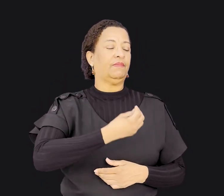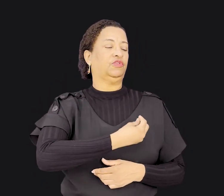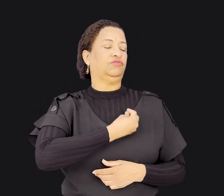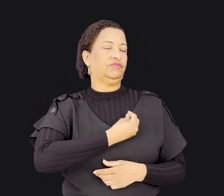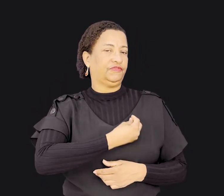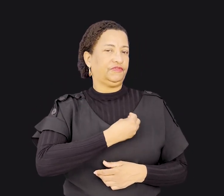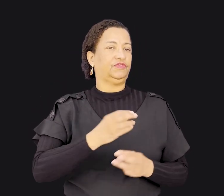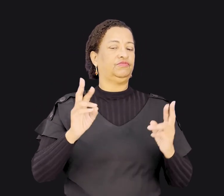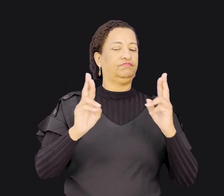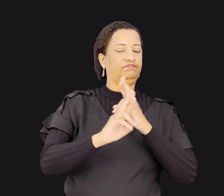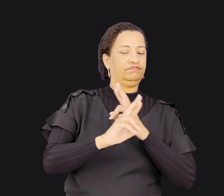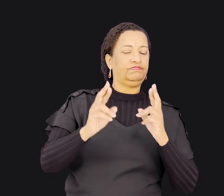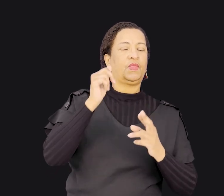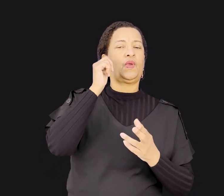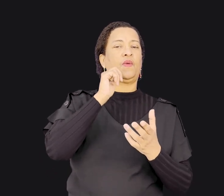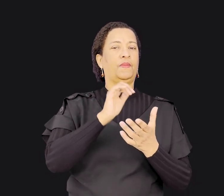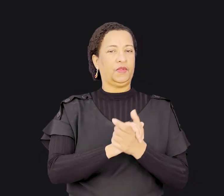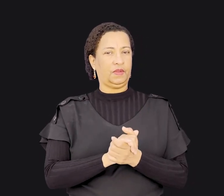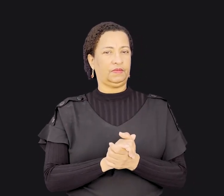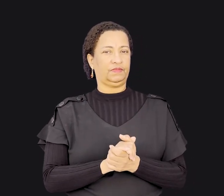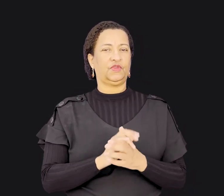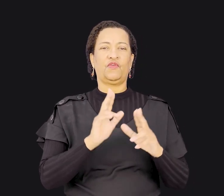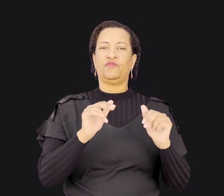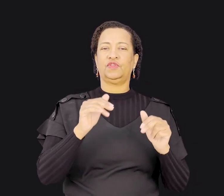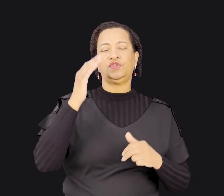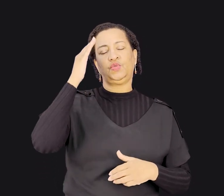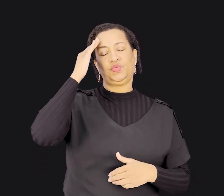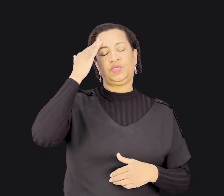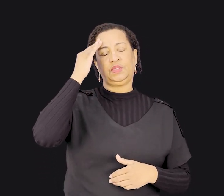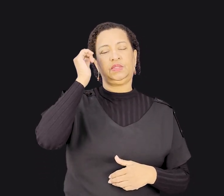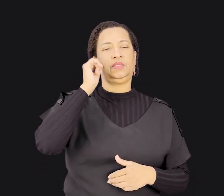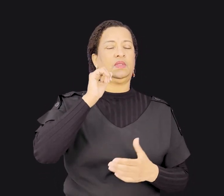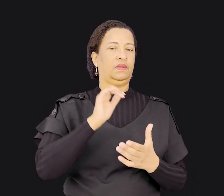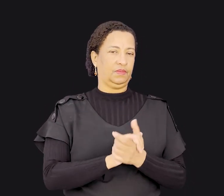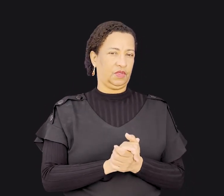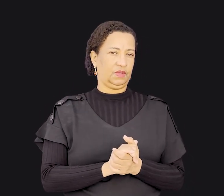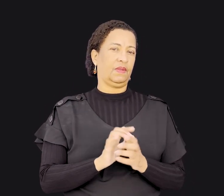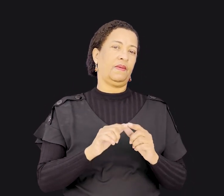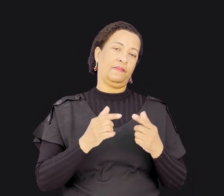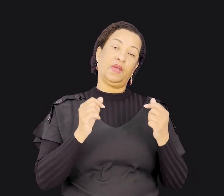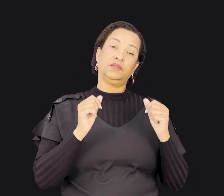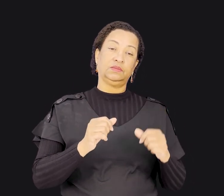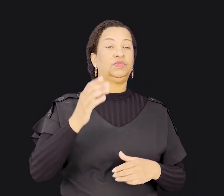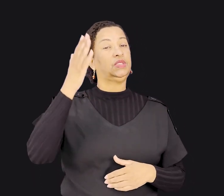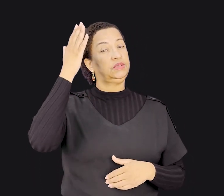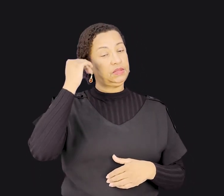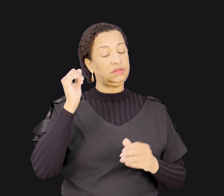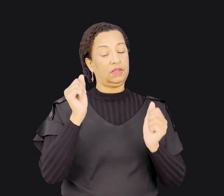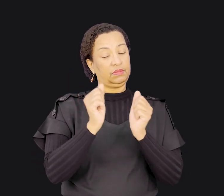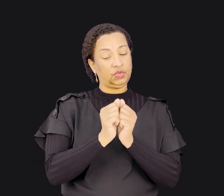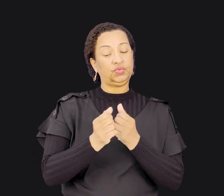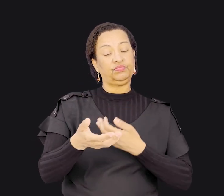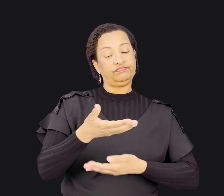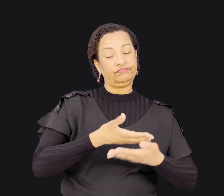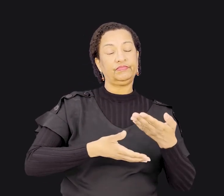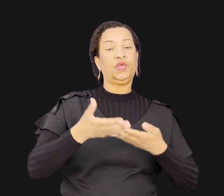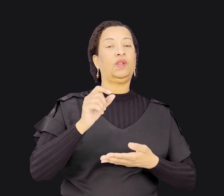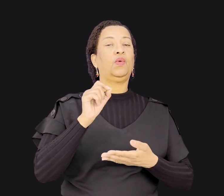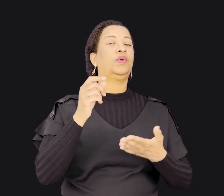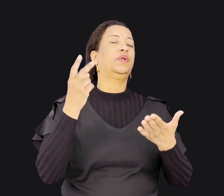com suas mulheres. Você nunca vai entender sua mulher, mas pode ser sábio com ela. O que aconteceria se